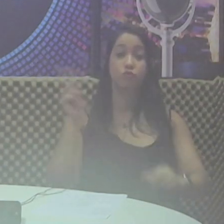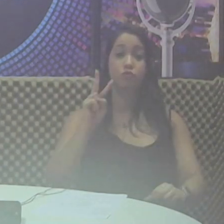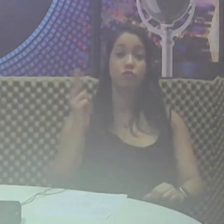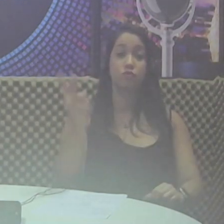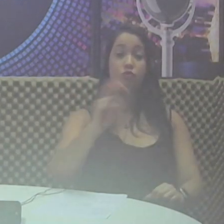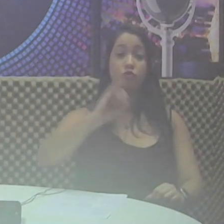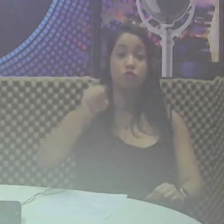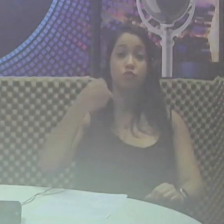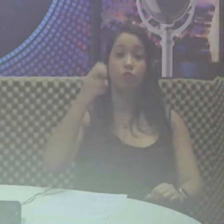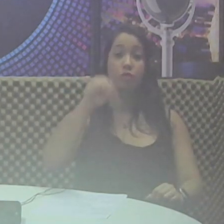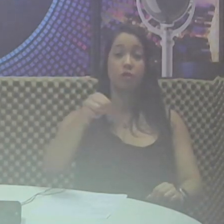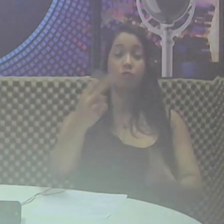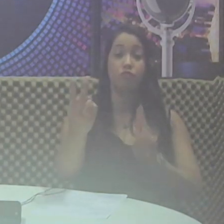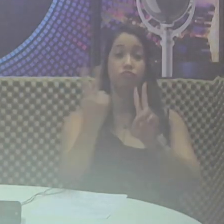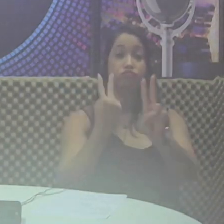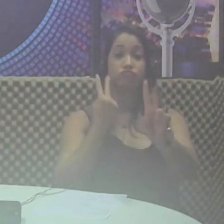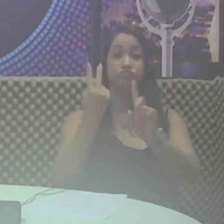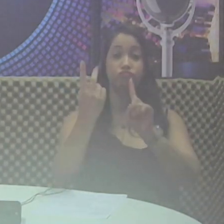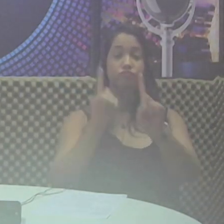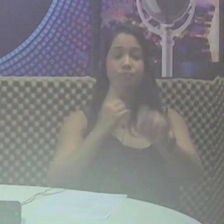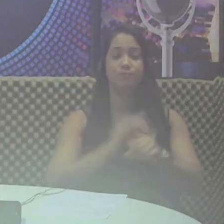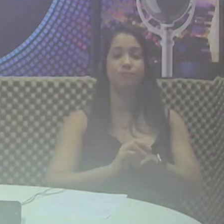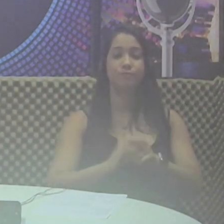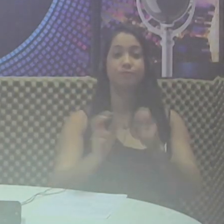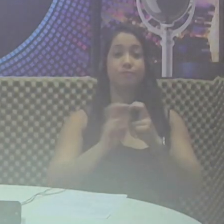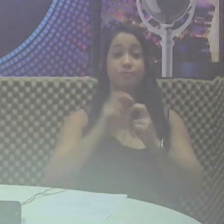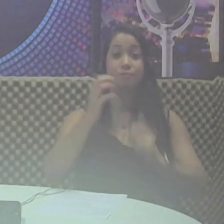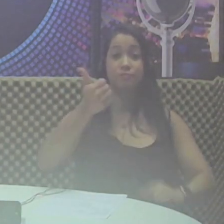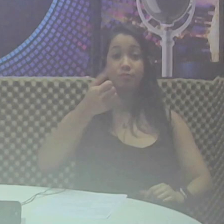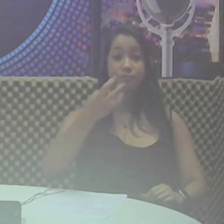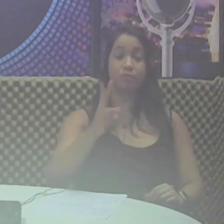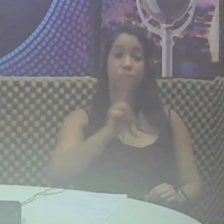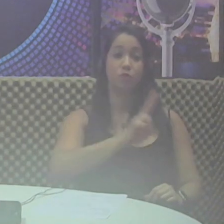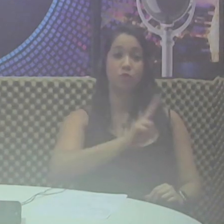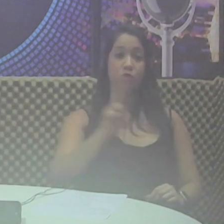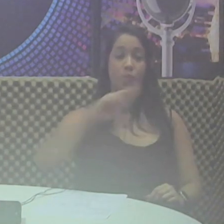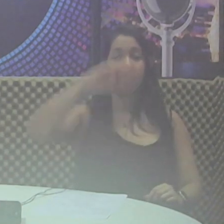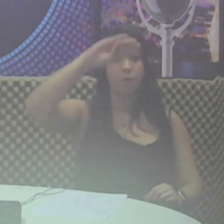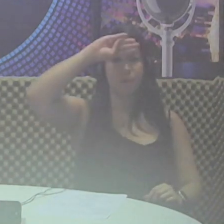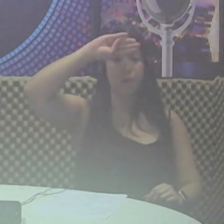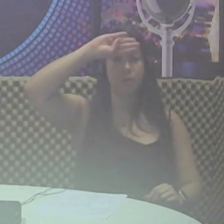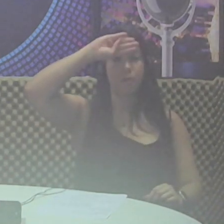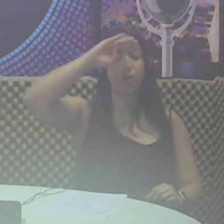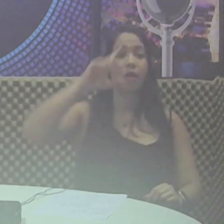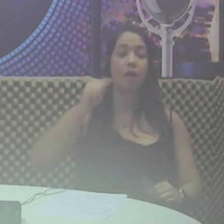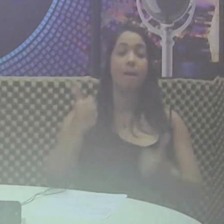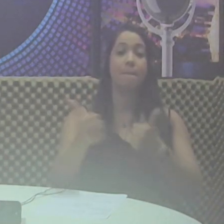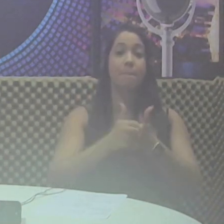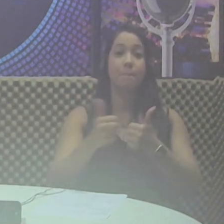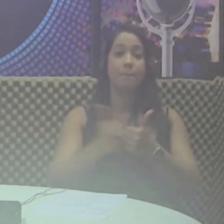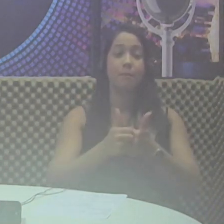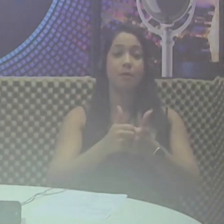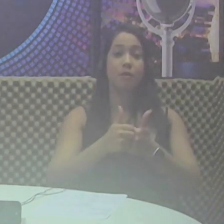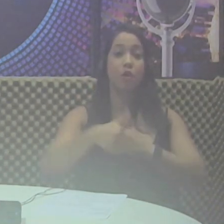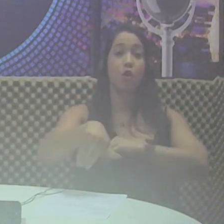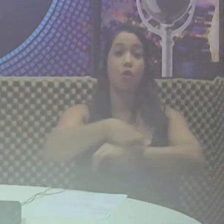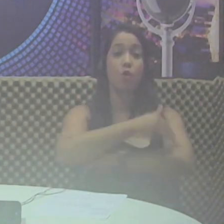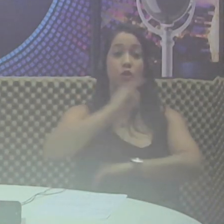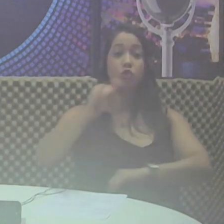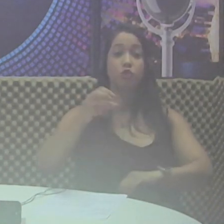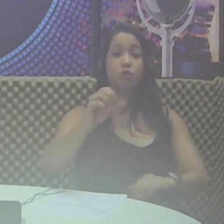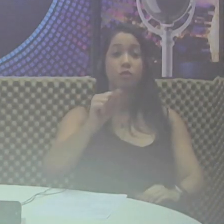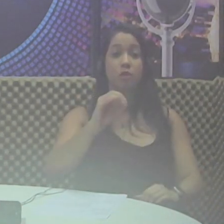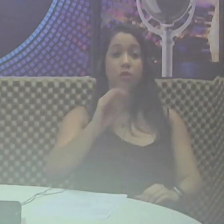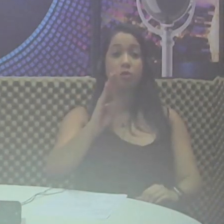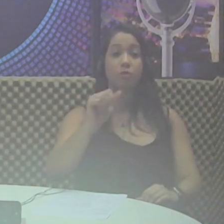nos dois sentidos. A estação 13, denominada Pampulha, que fica próxima à Avenida João Balbino, foi